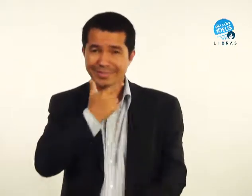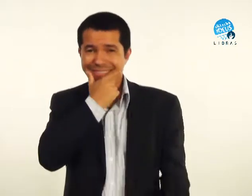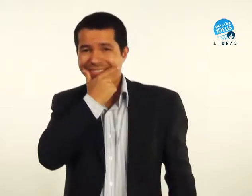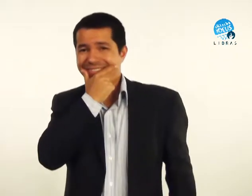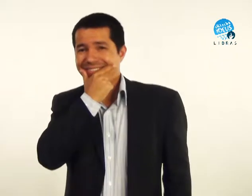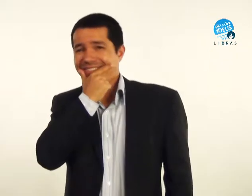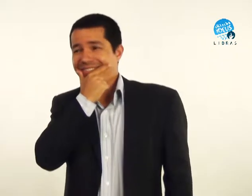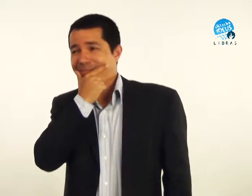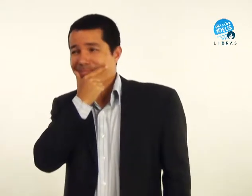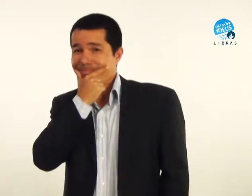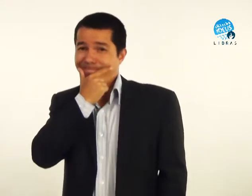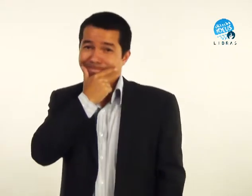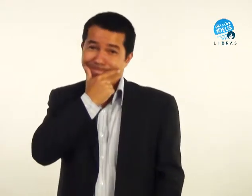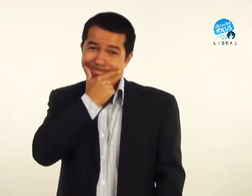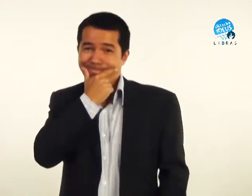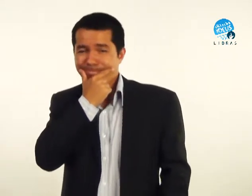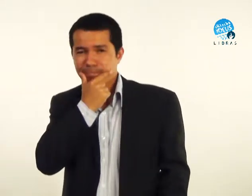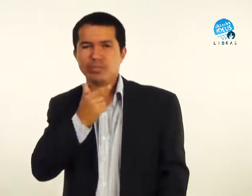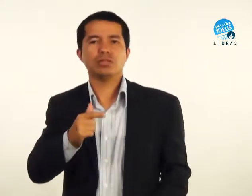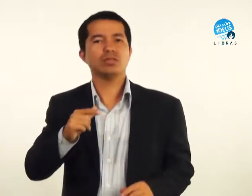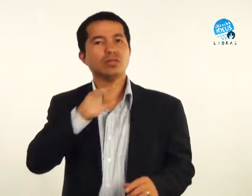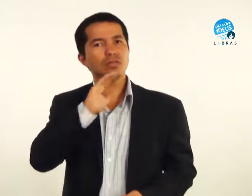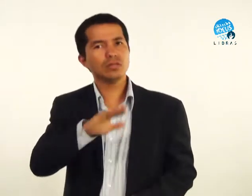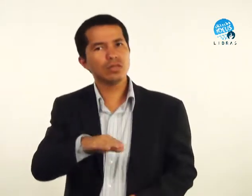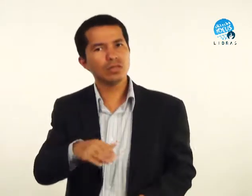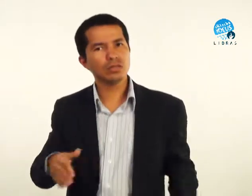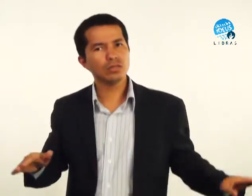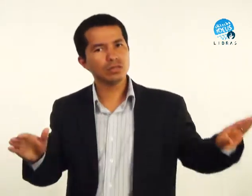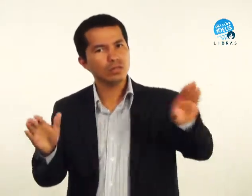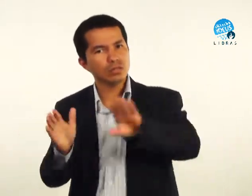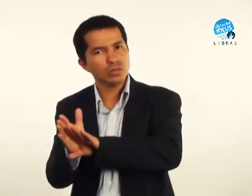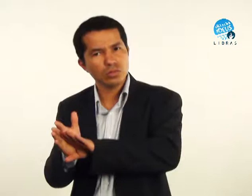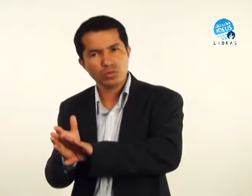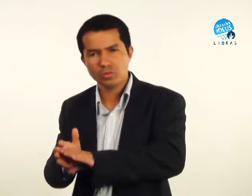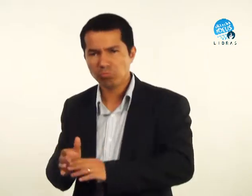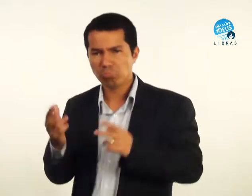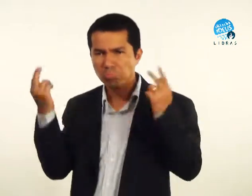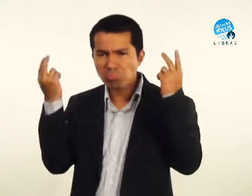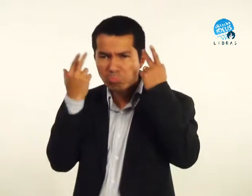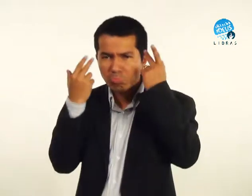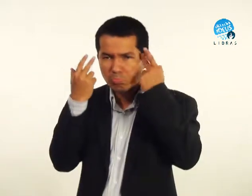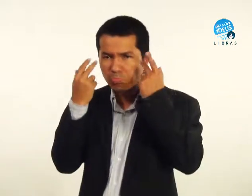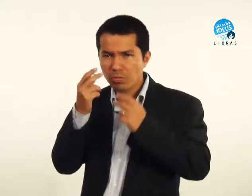E aquela mulher deu aquele sorrisinho. Chegou no final da tarde, ele chegou sem bebida.